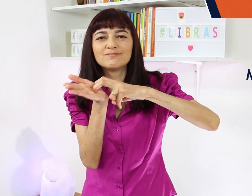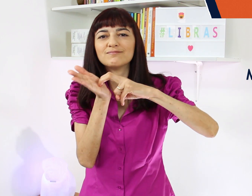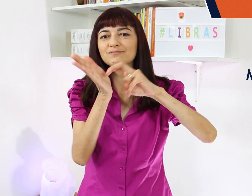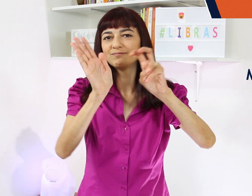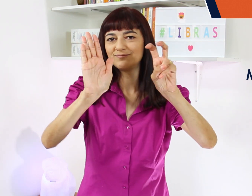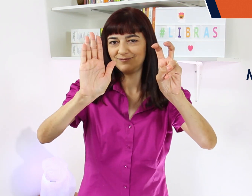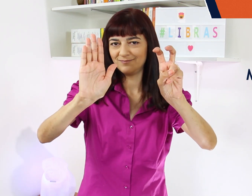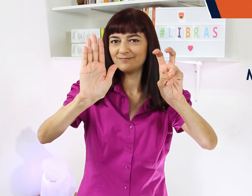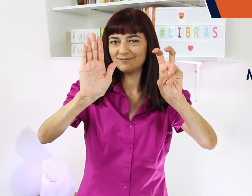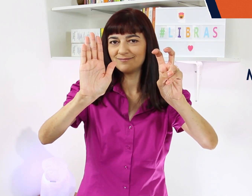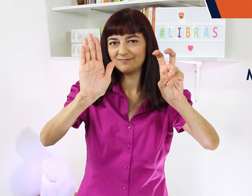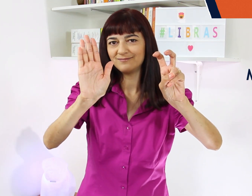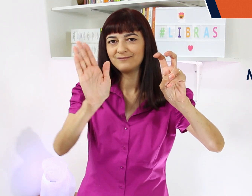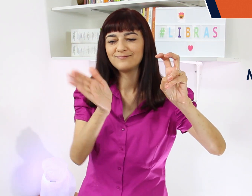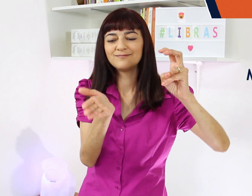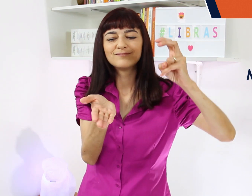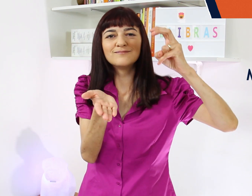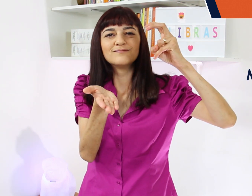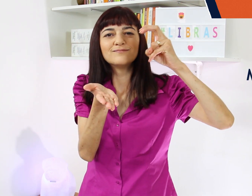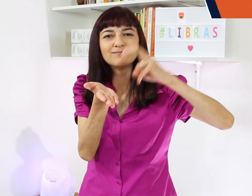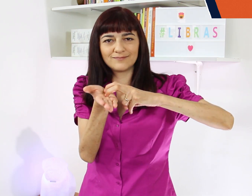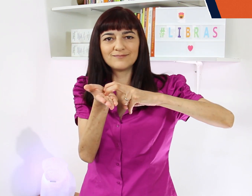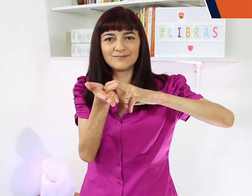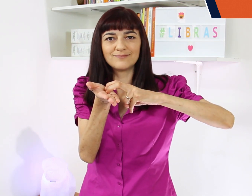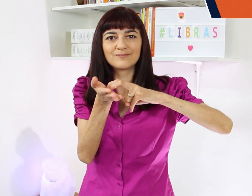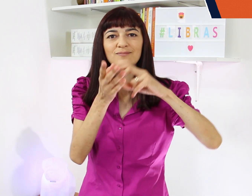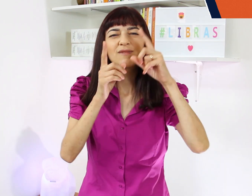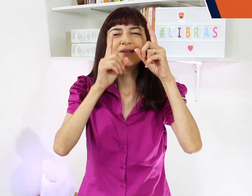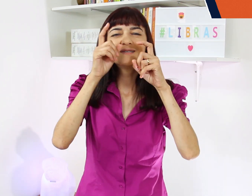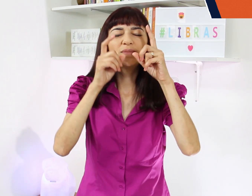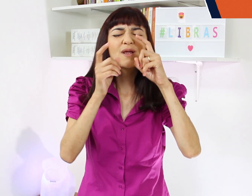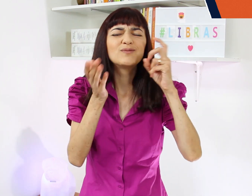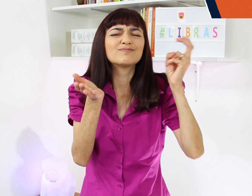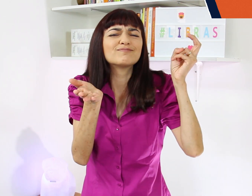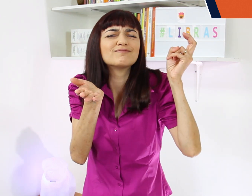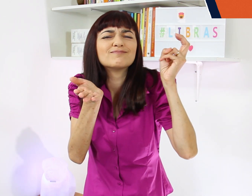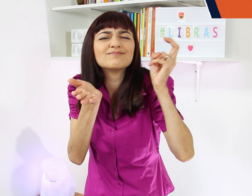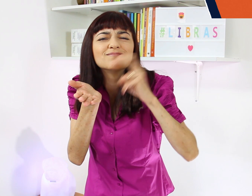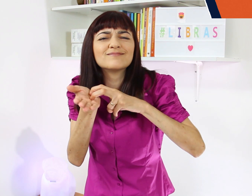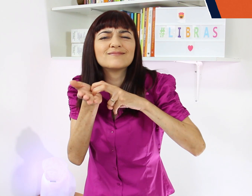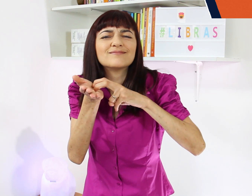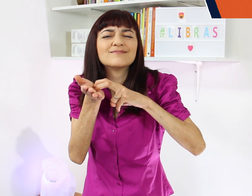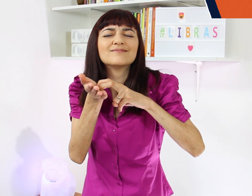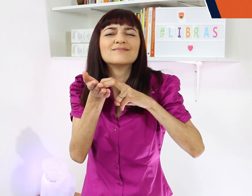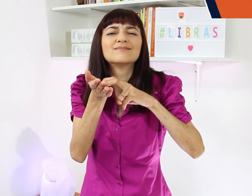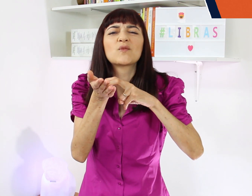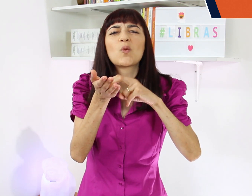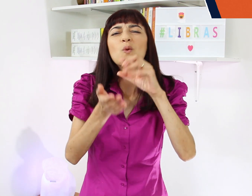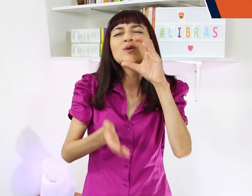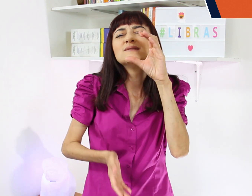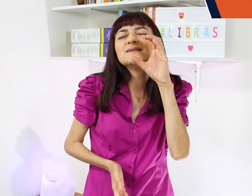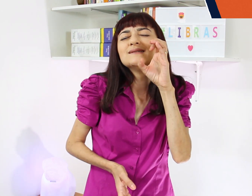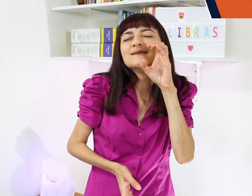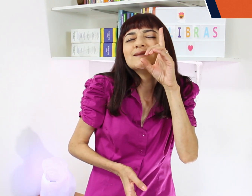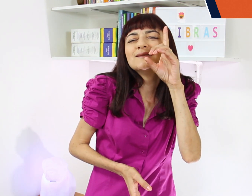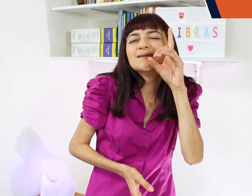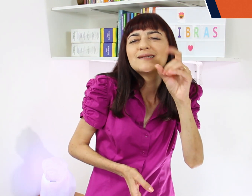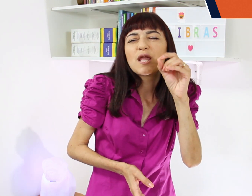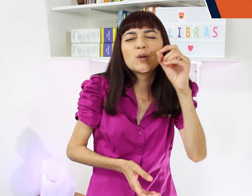manhã. Eu acordei bem cedinho. Parece ali que você acordou bem cedo, né? Junto com essa expressão da ideia de